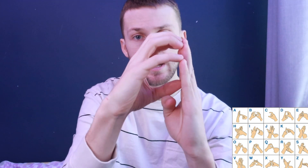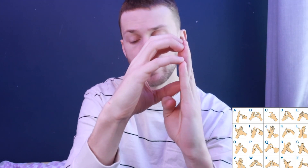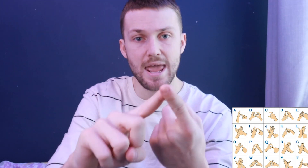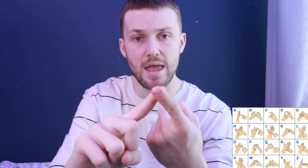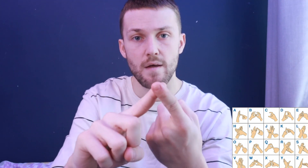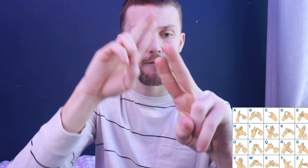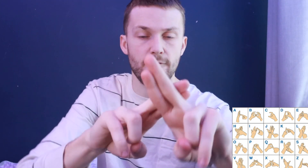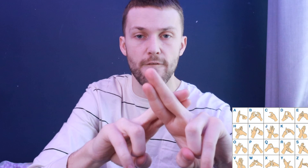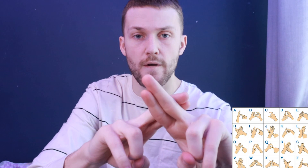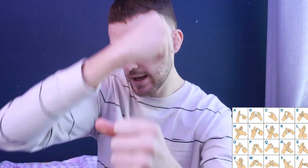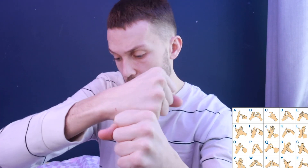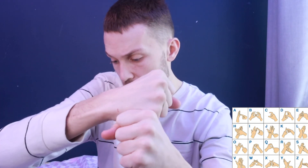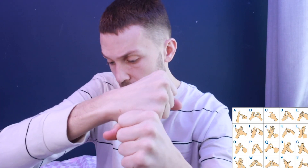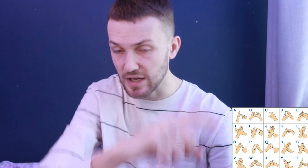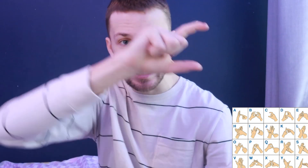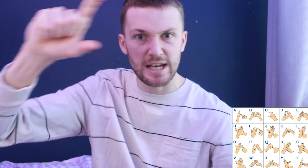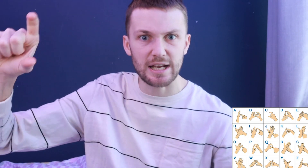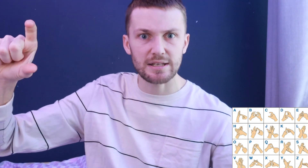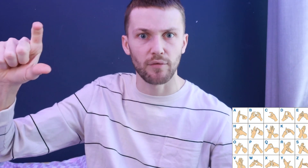E, G. Dyna llinell gyntaf.